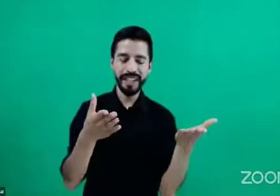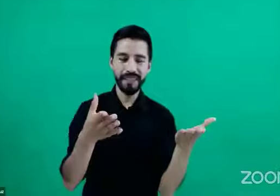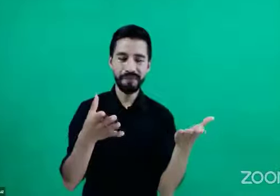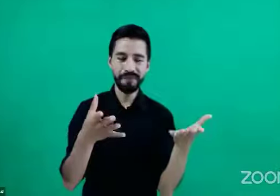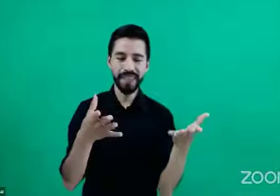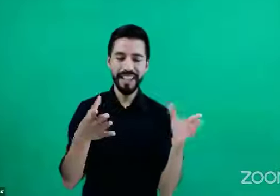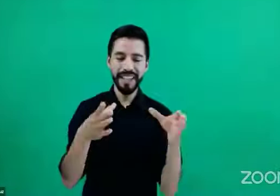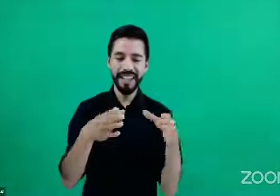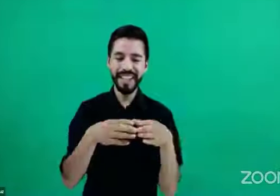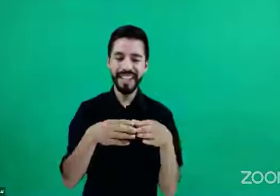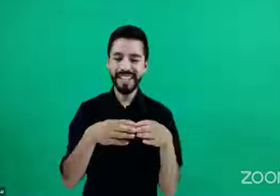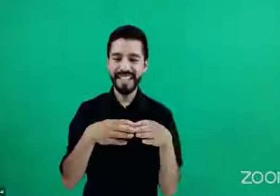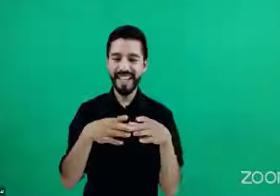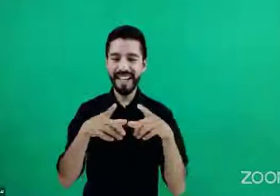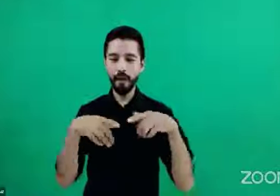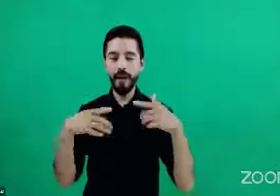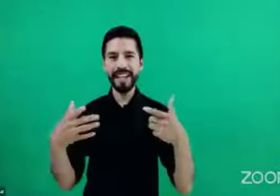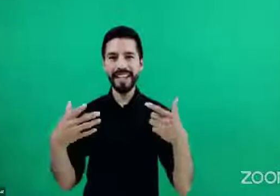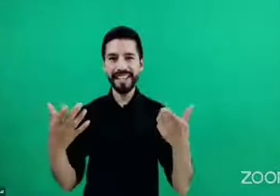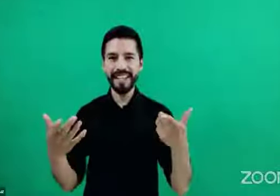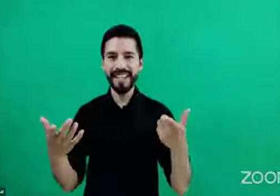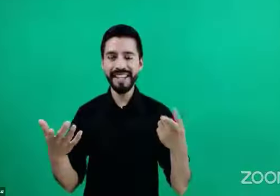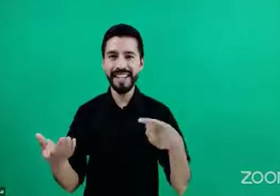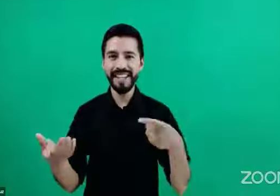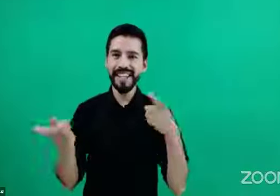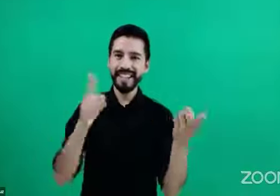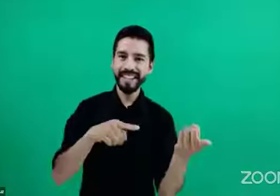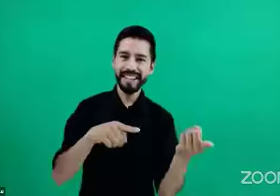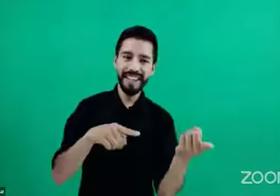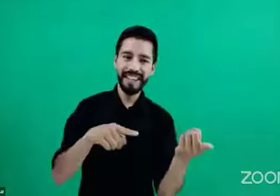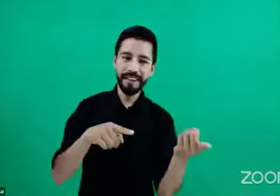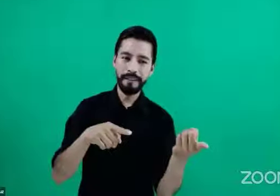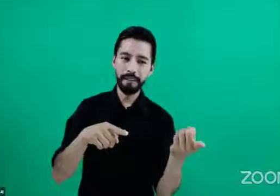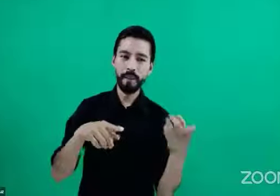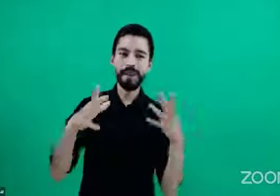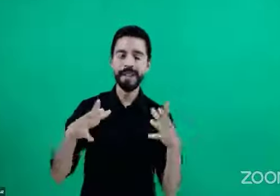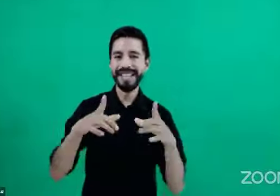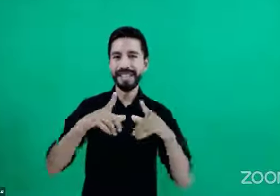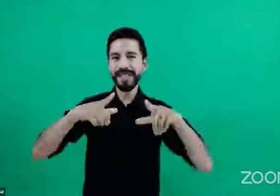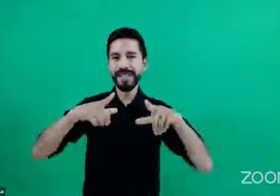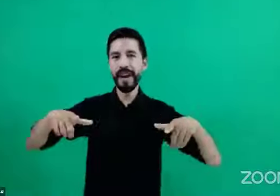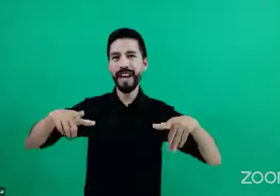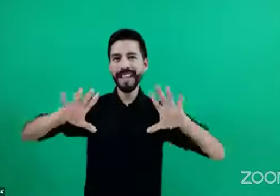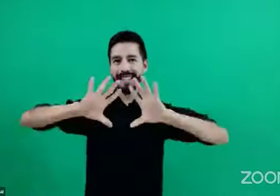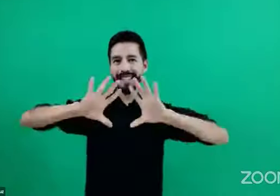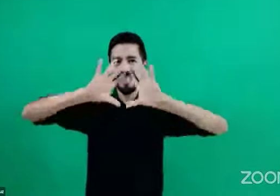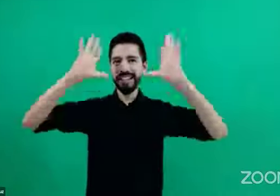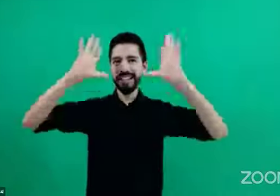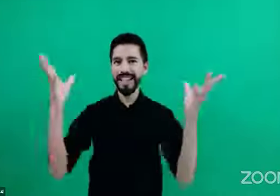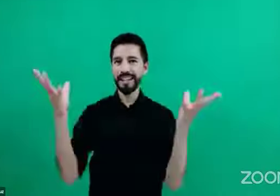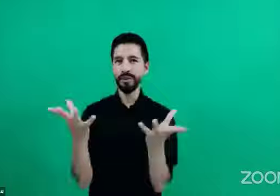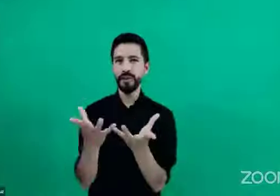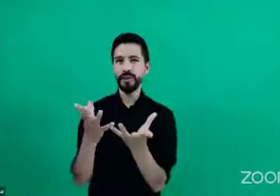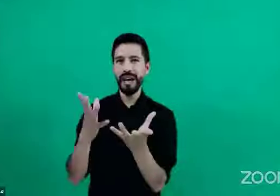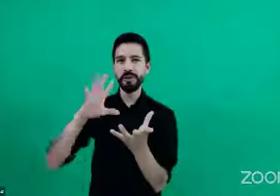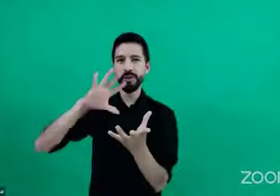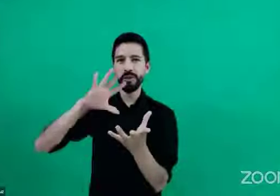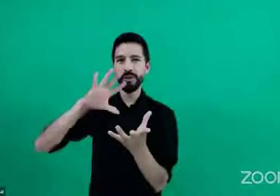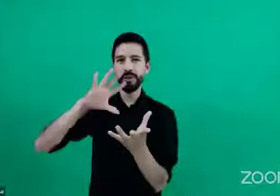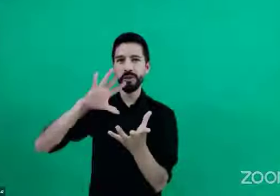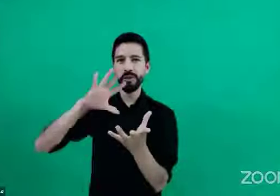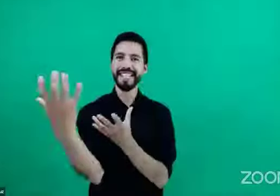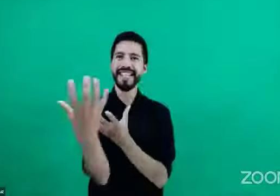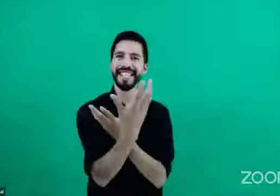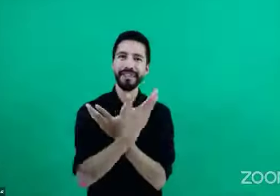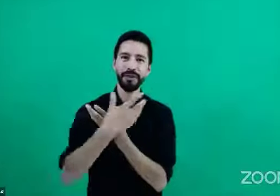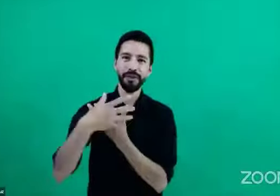hecho de decir lenguaje de señas. Cuando decimos lenguaje es que se refiere a todas